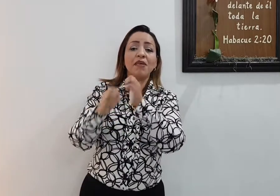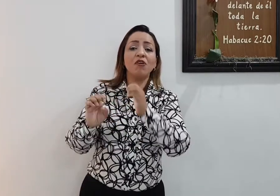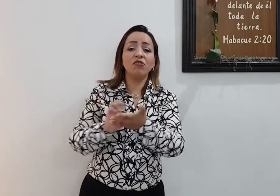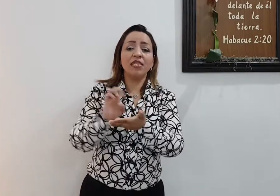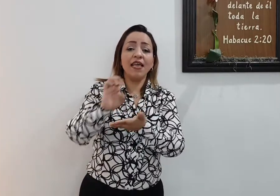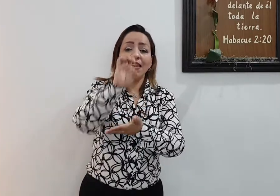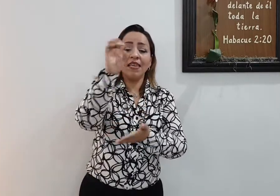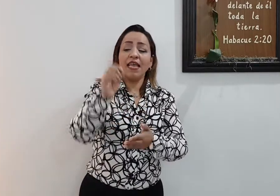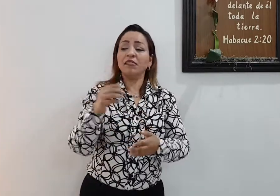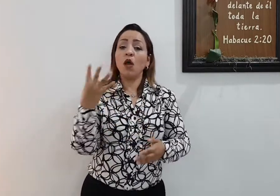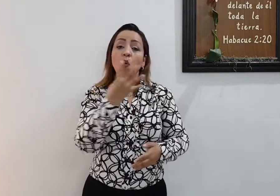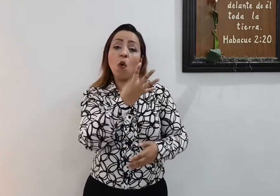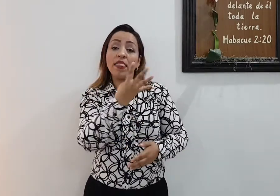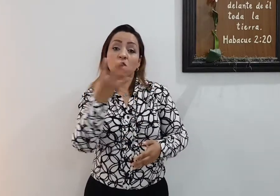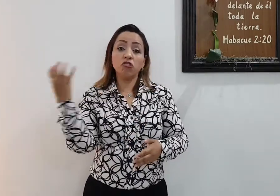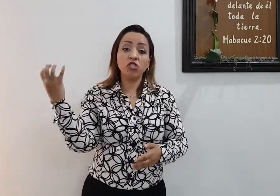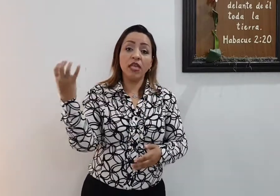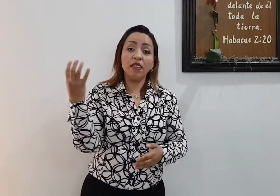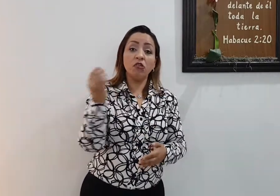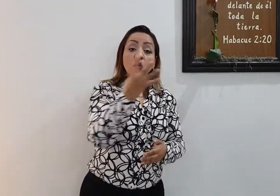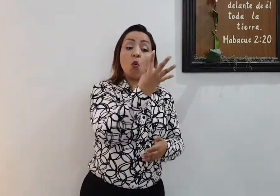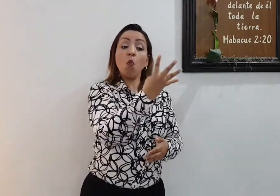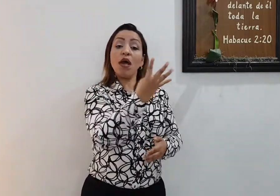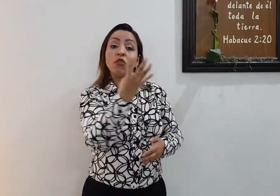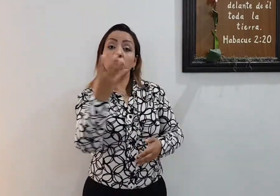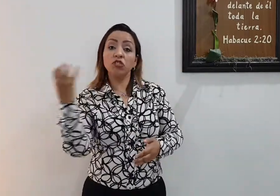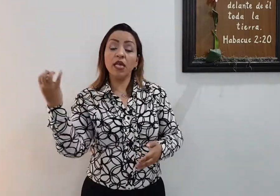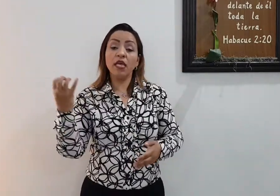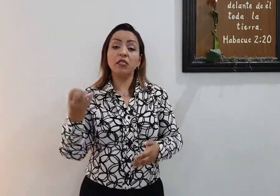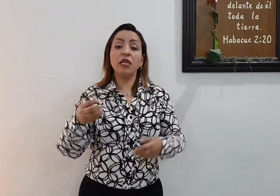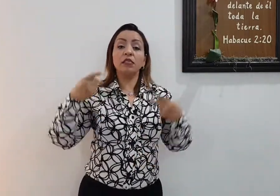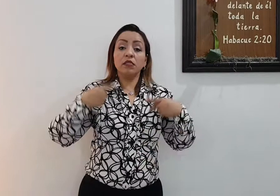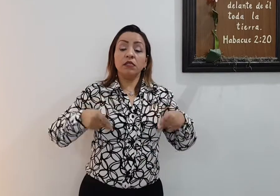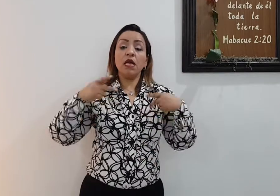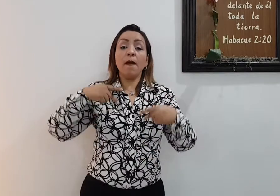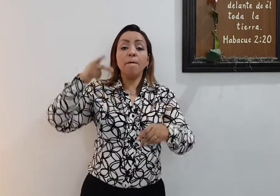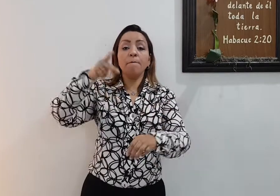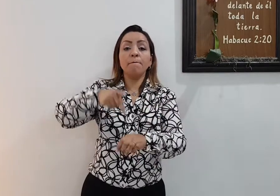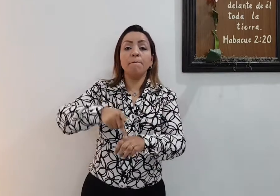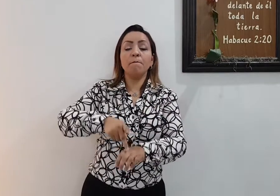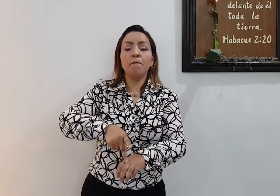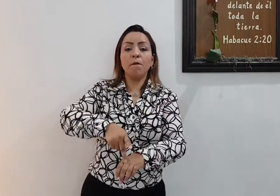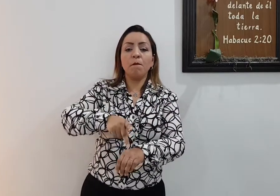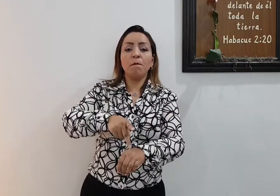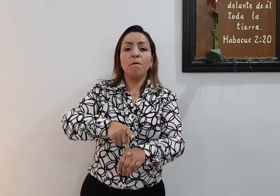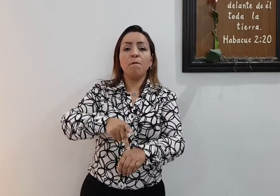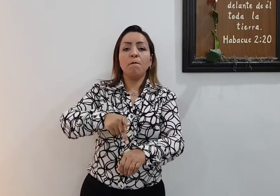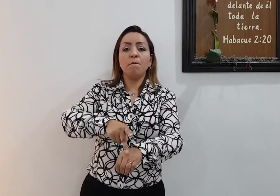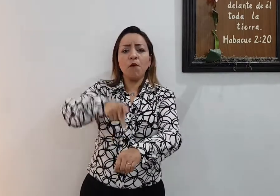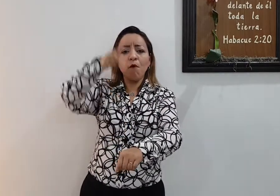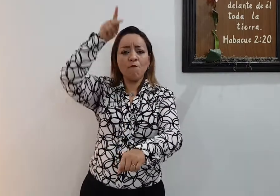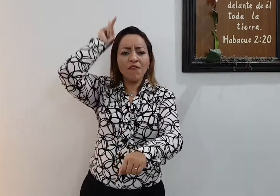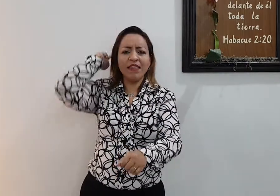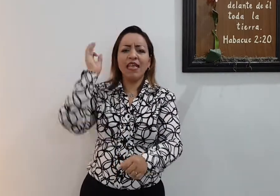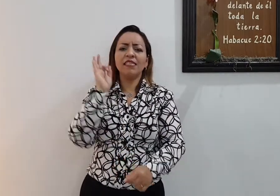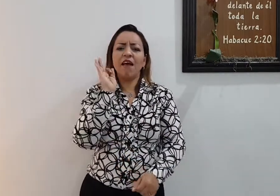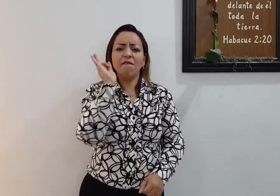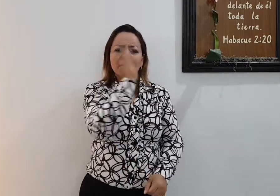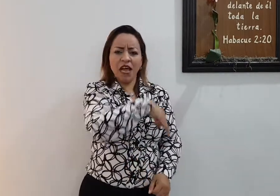desde la mañana hasta el atardecer, y nunca cayó fuego del cielo. Y como Elías estaba en paz con Dios y sabía